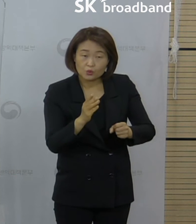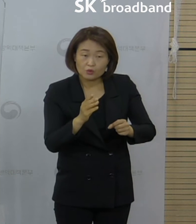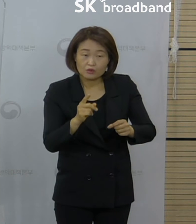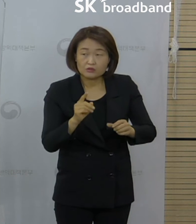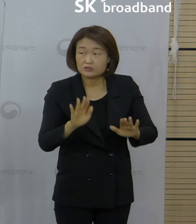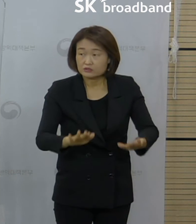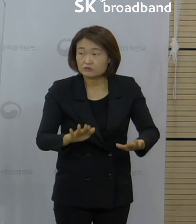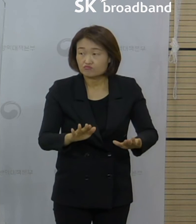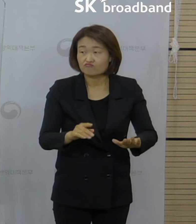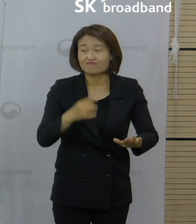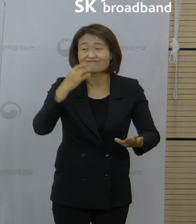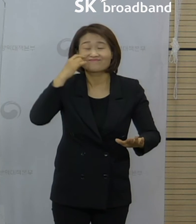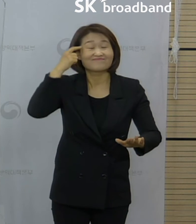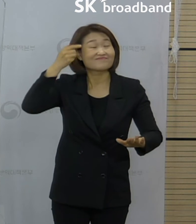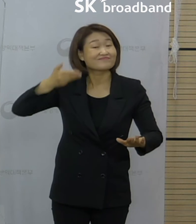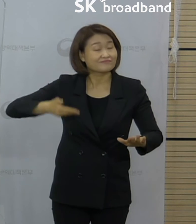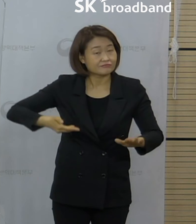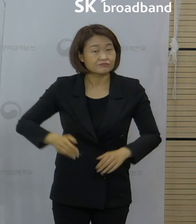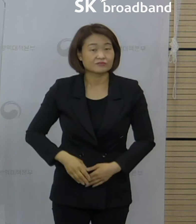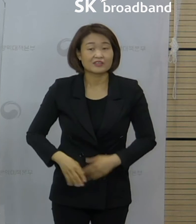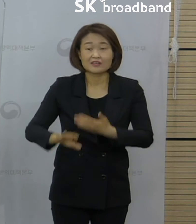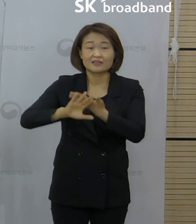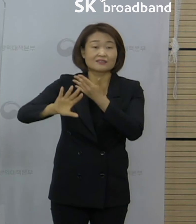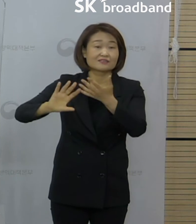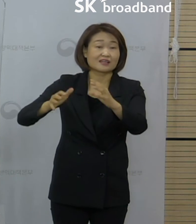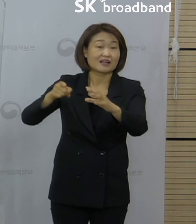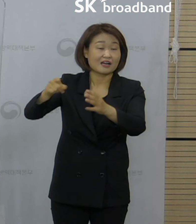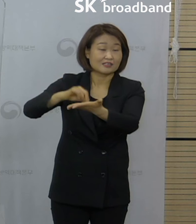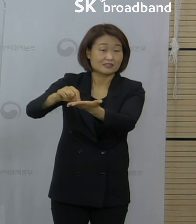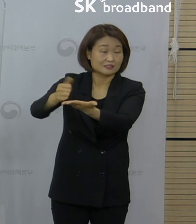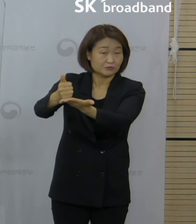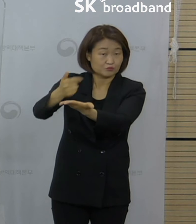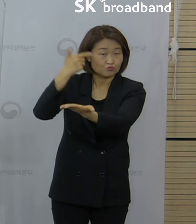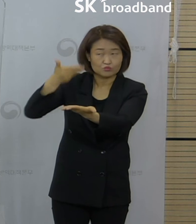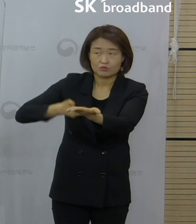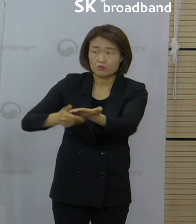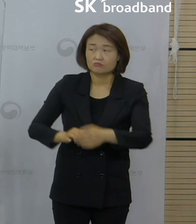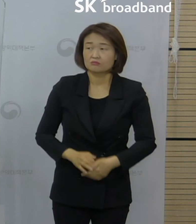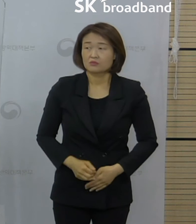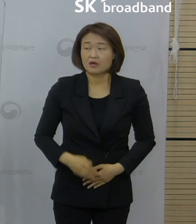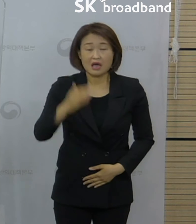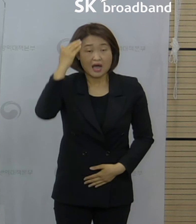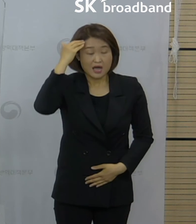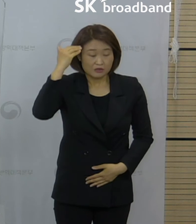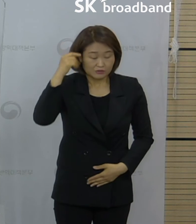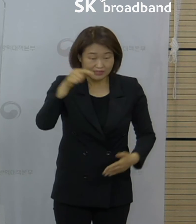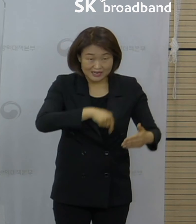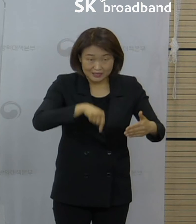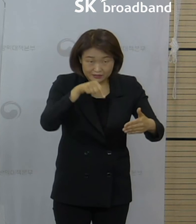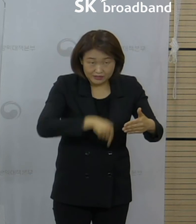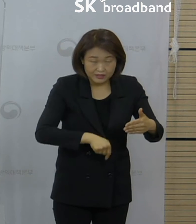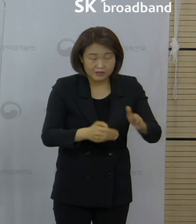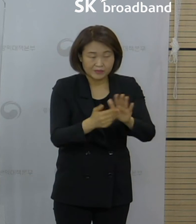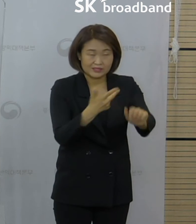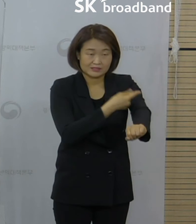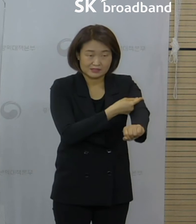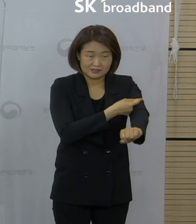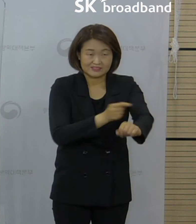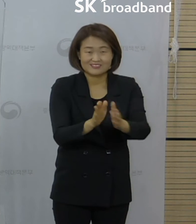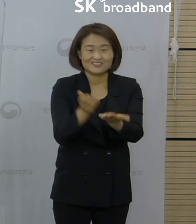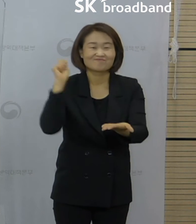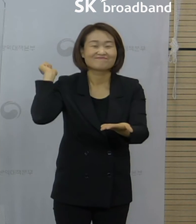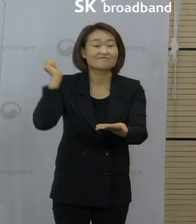질문 주셨습니다. 그리고 외신에서도 국내에서 백신 여권을 도입하고 이달 안에 앱을 개통할 거라고